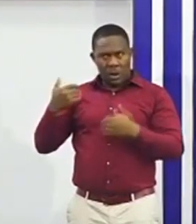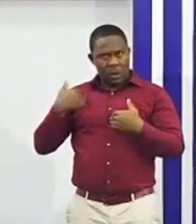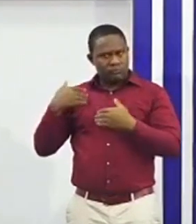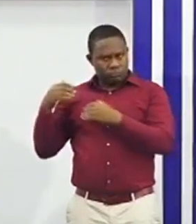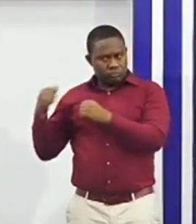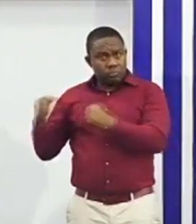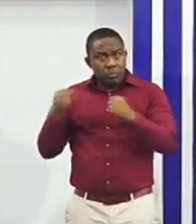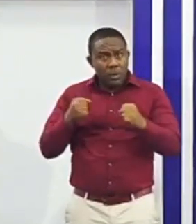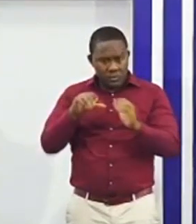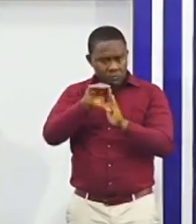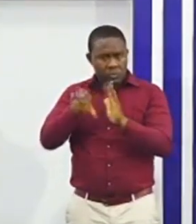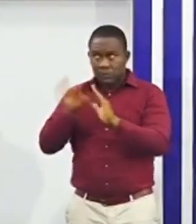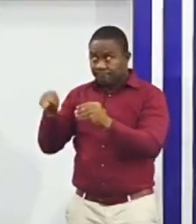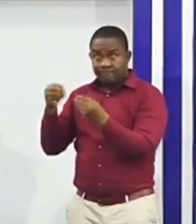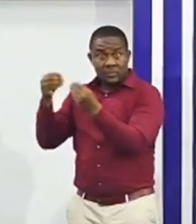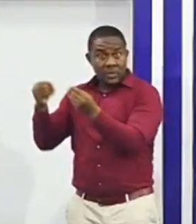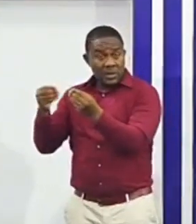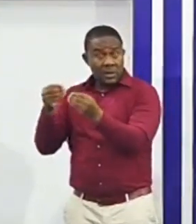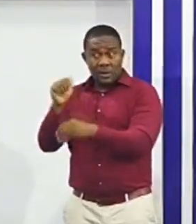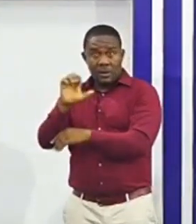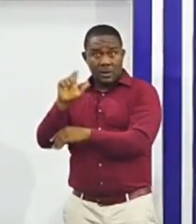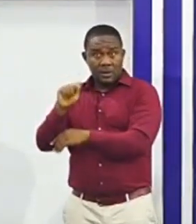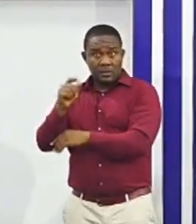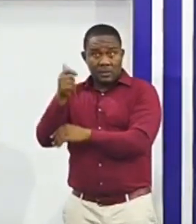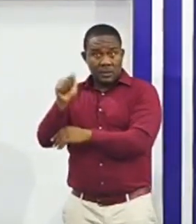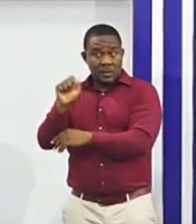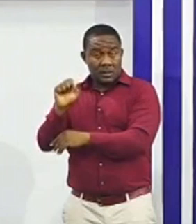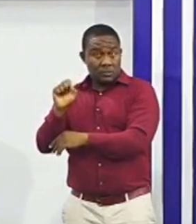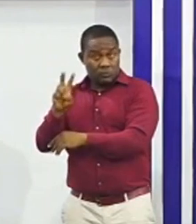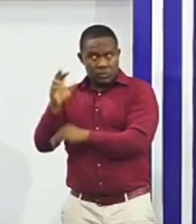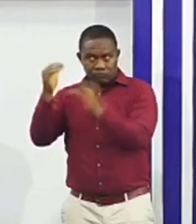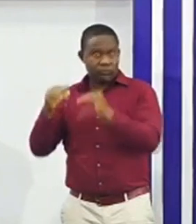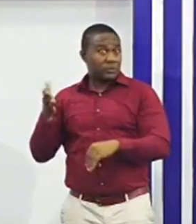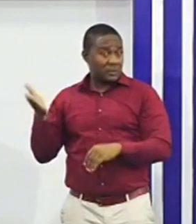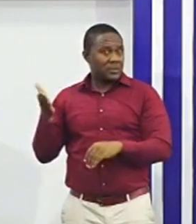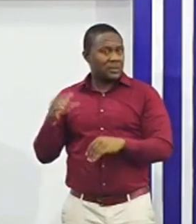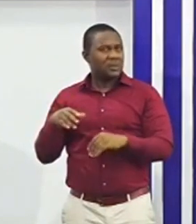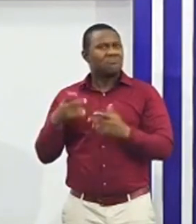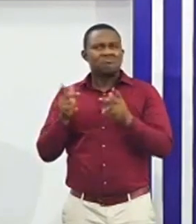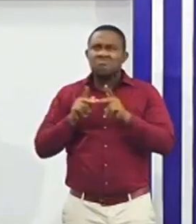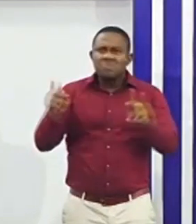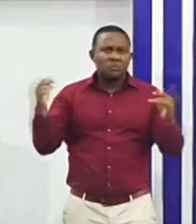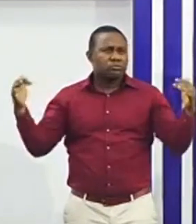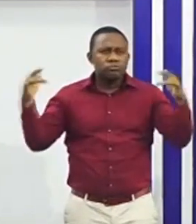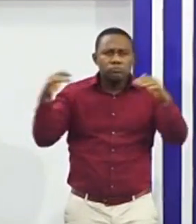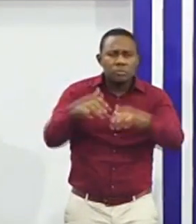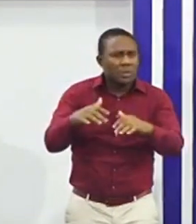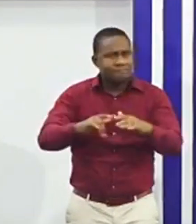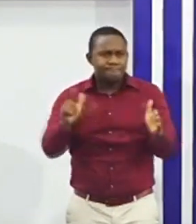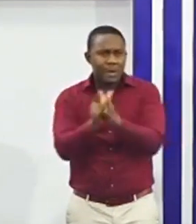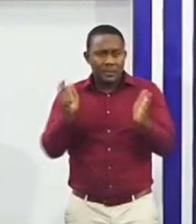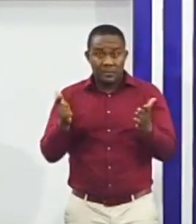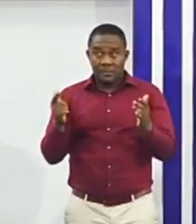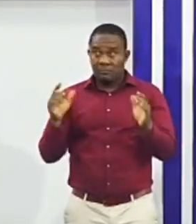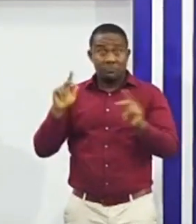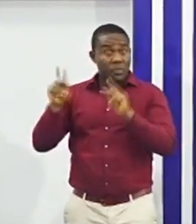bi yaga bani ater atur aturunga abibara nga yela nara tana belka dan